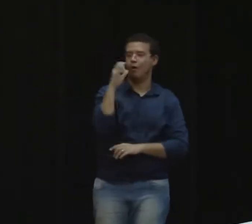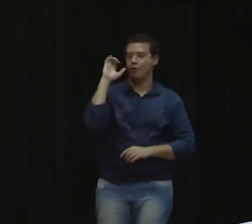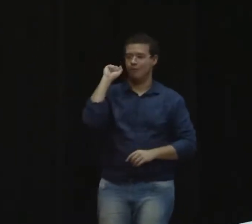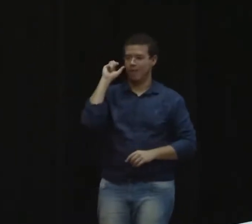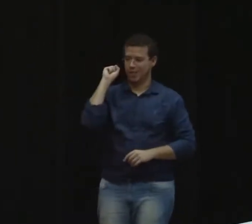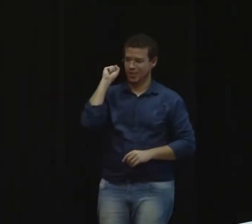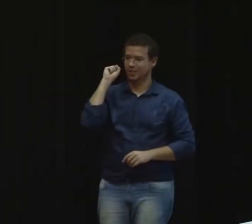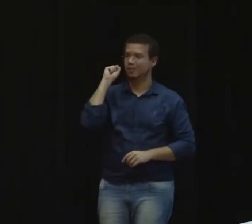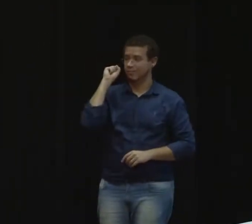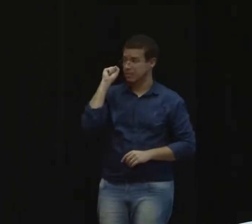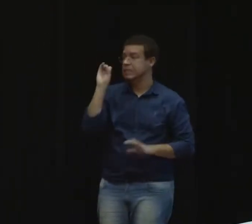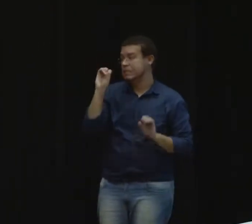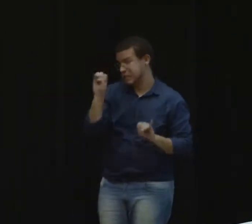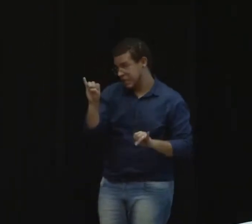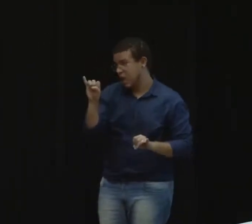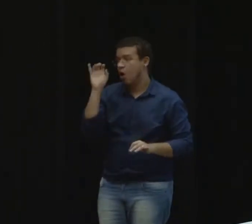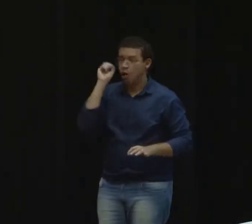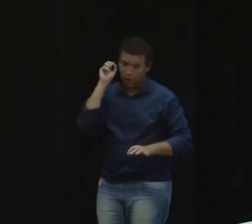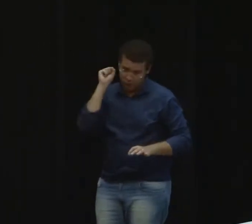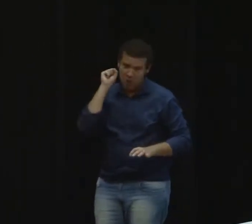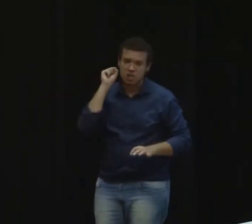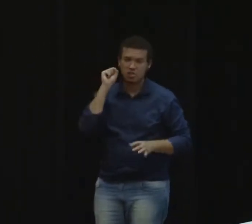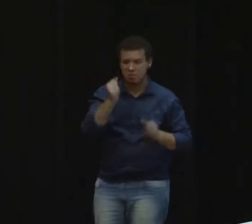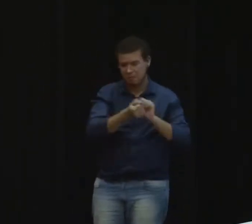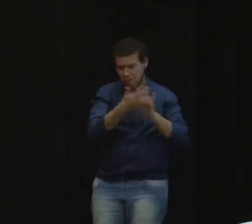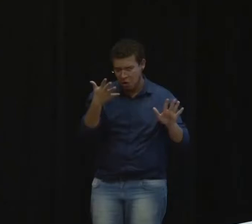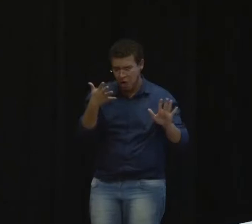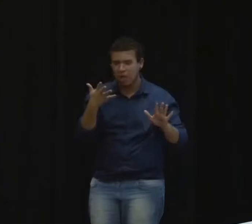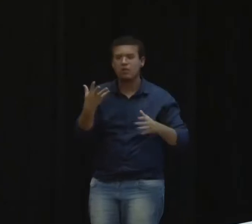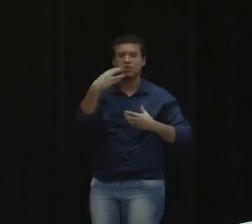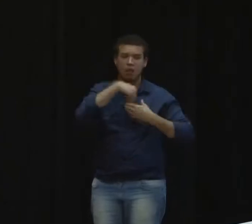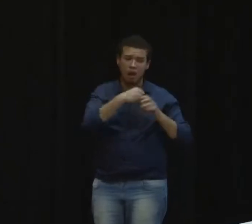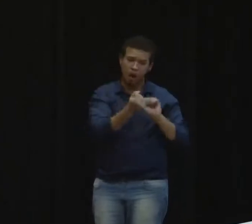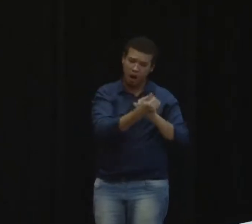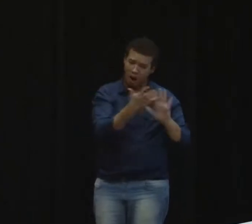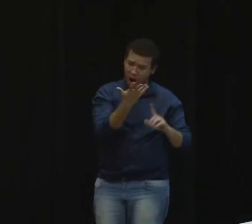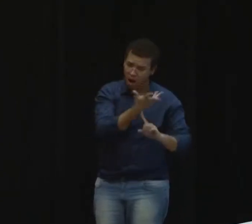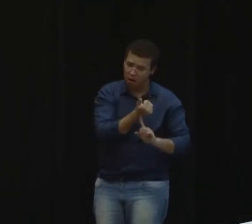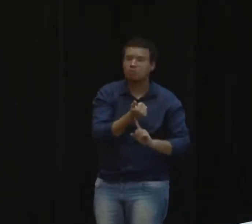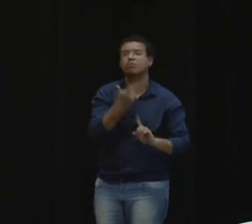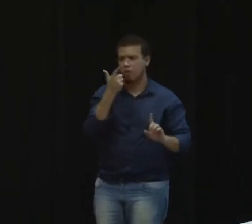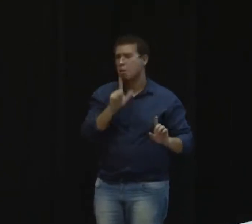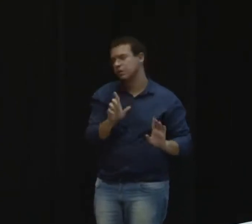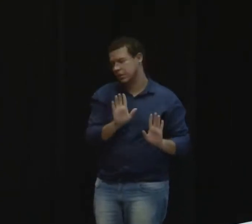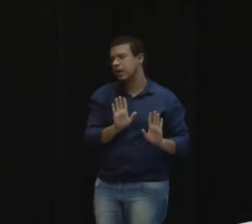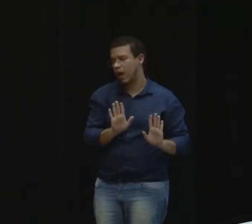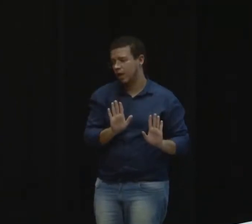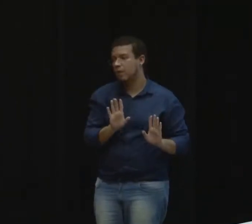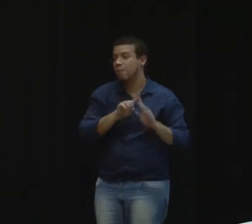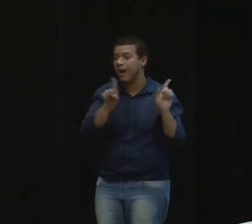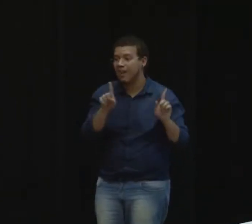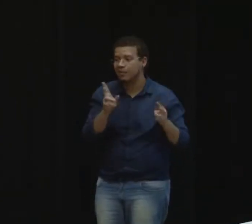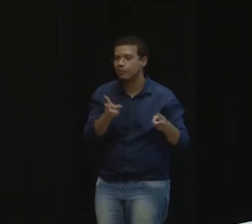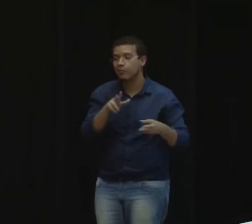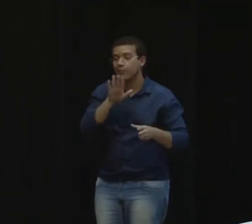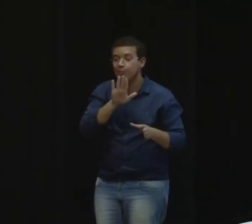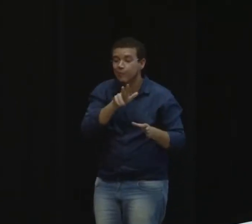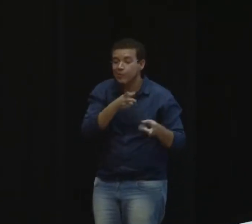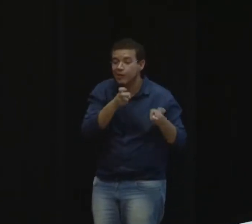crianças preferem o narrador surdo ao ouvinte. O ouvinte tem influência, tem a arte e, às vezes,